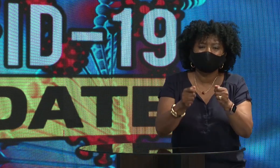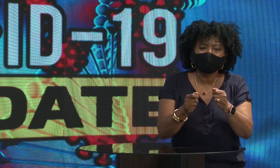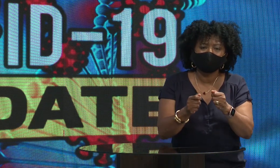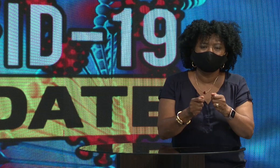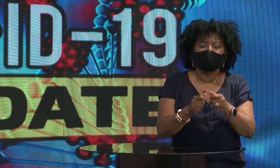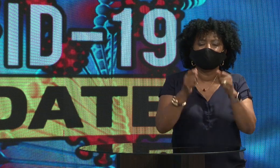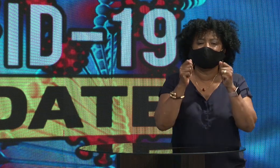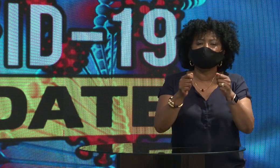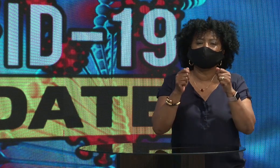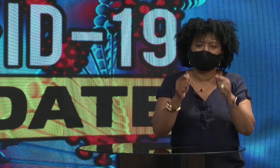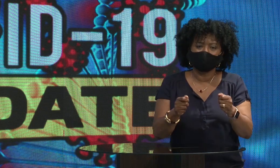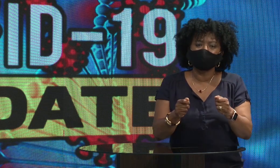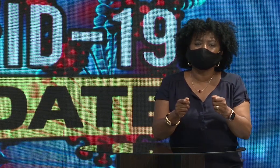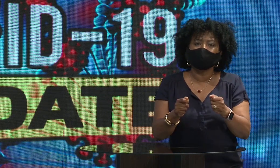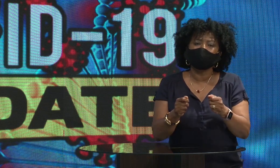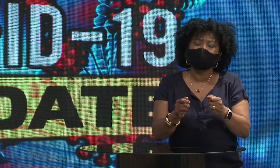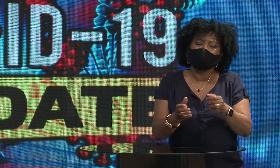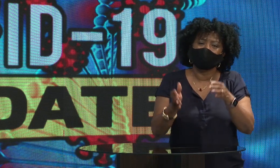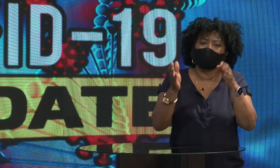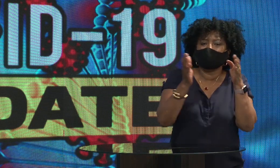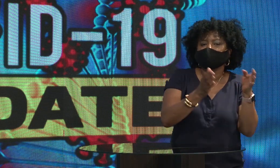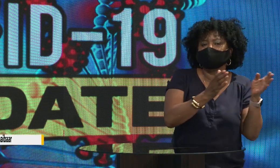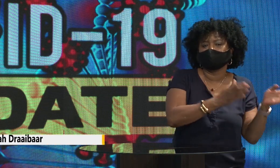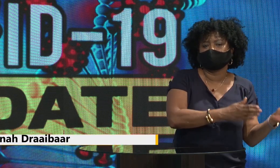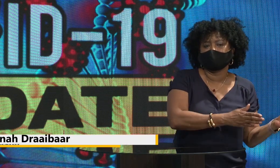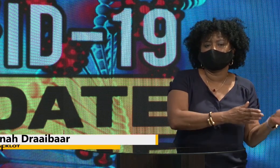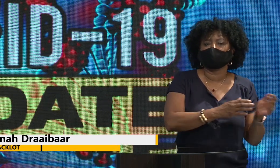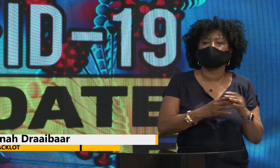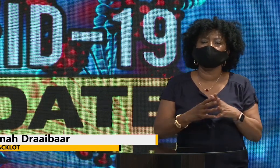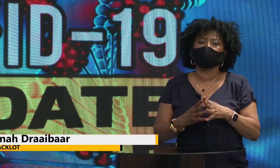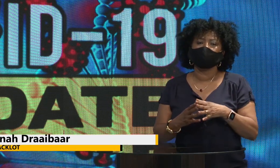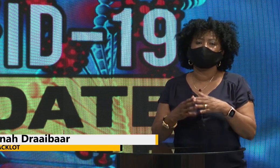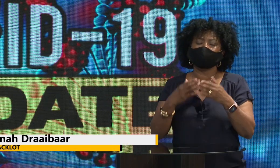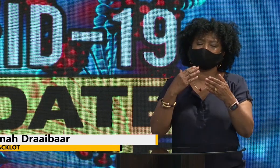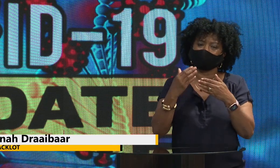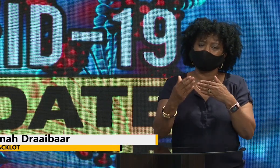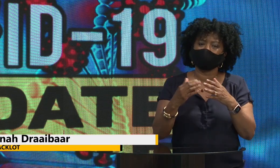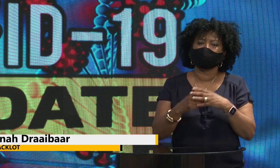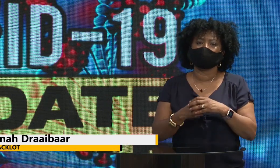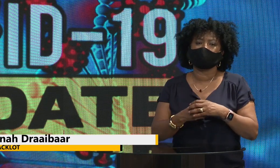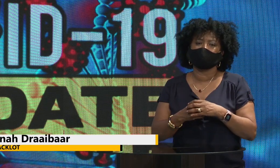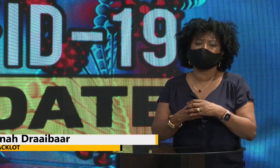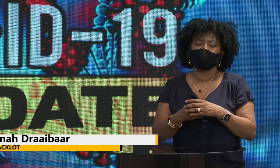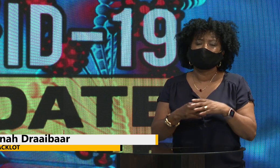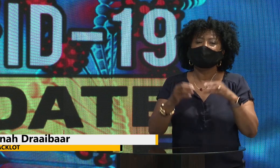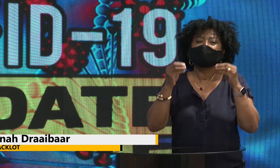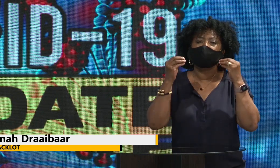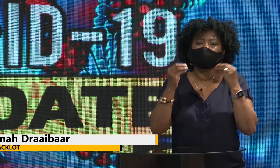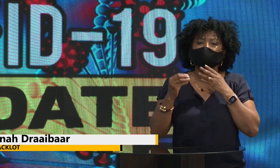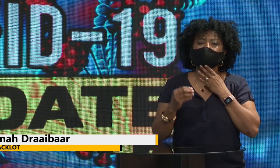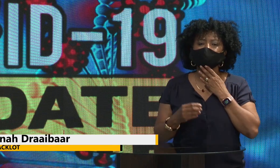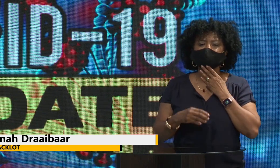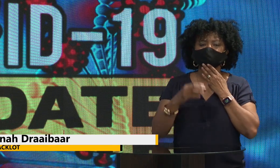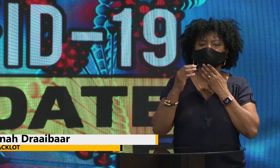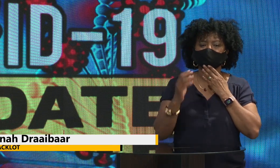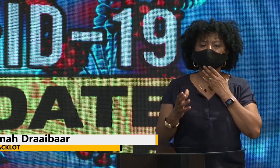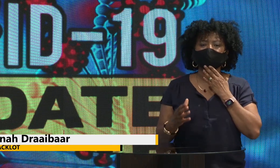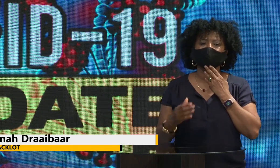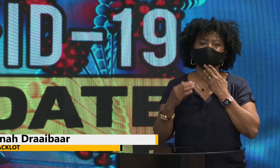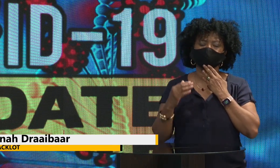Dat geld hebben we echt nodig om al die materialen te kopen waar ik het net over heb gehad. Om